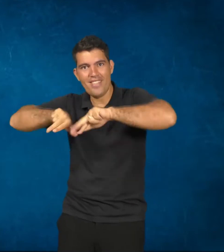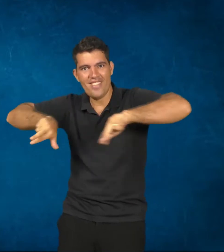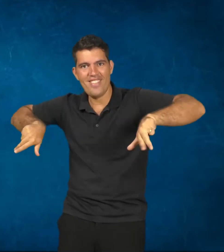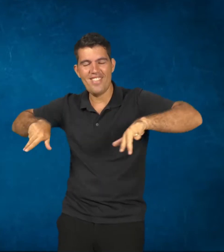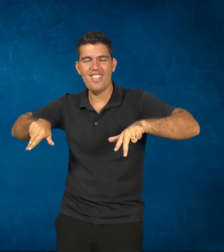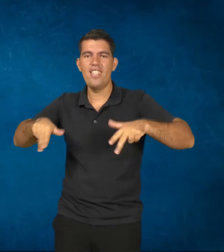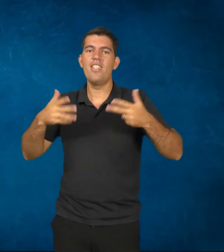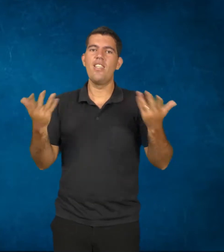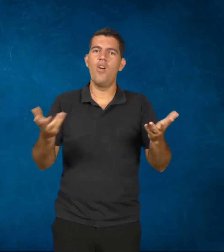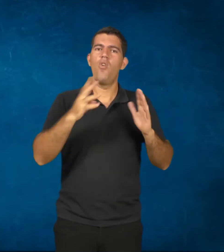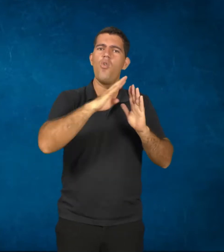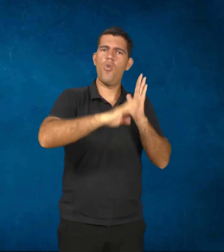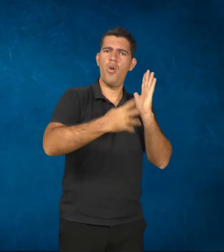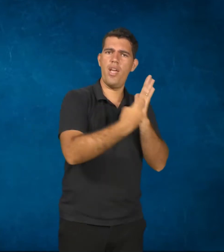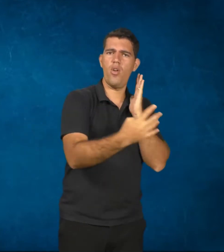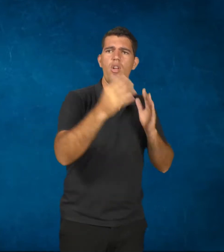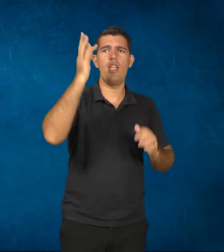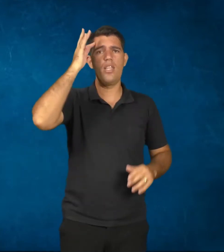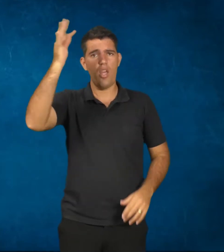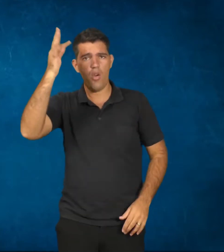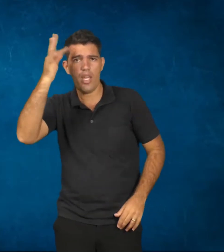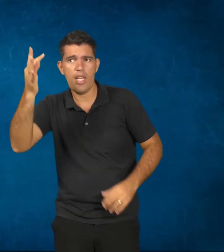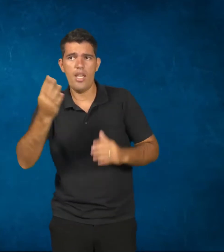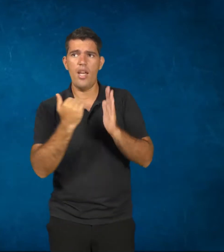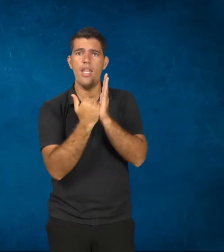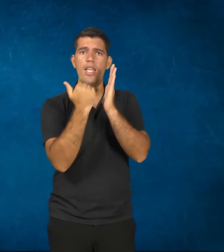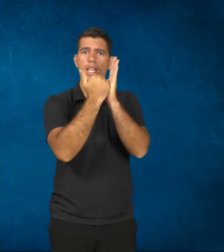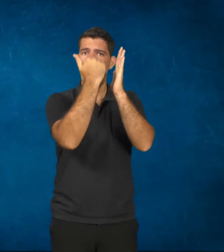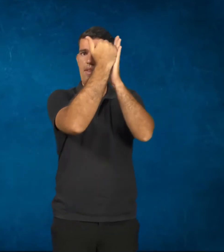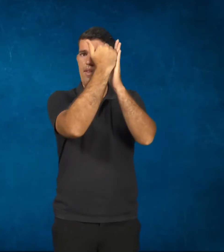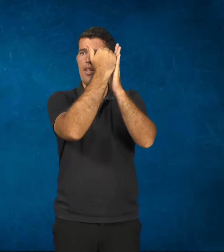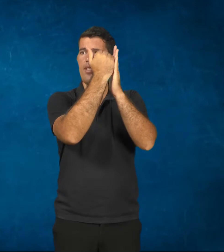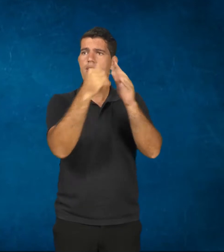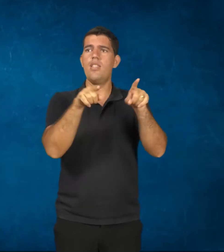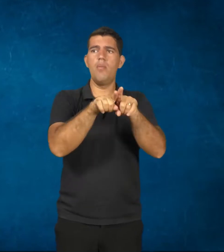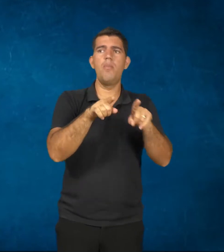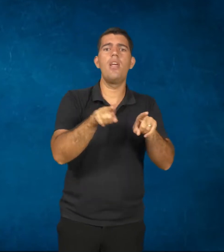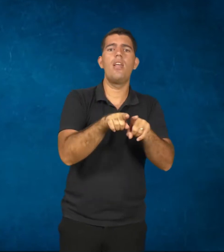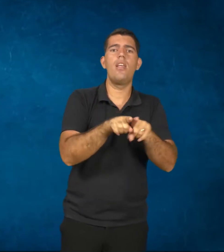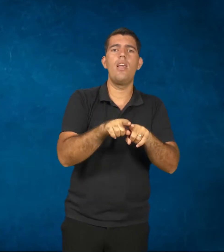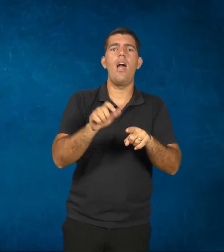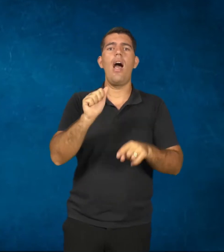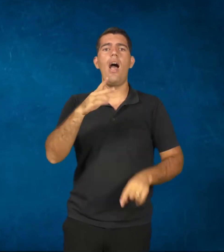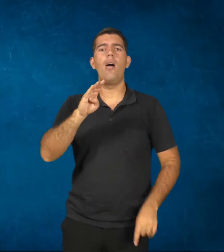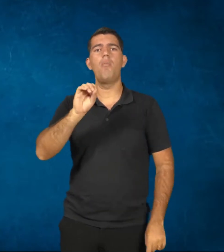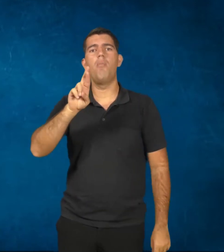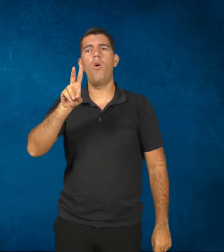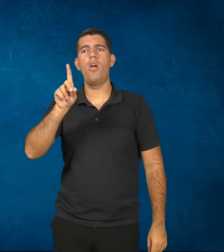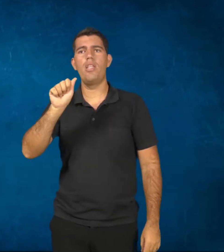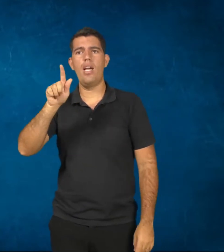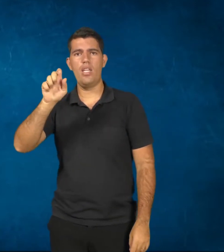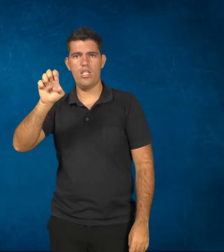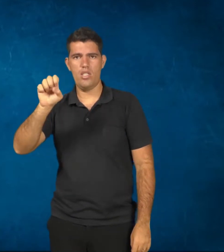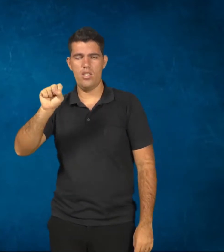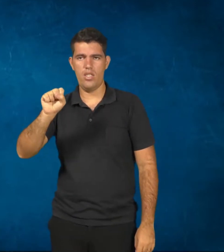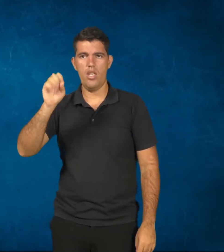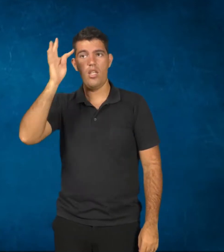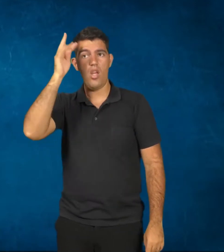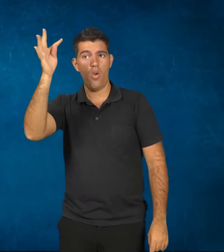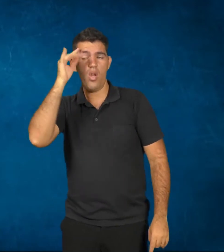currículo abrange as teorias, os níveis ou tipos e as abordagens. As teorias se dividem em